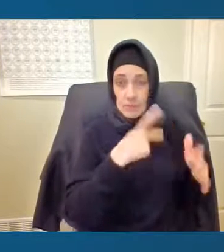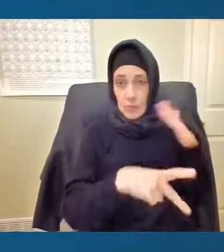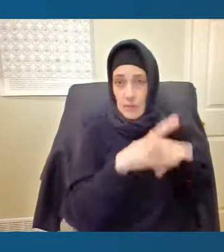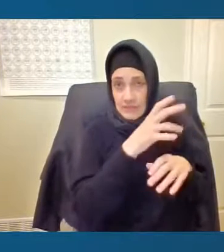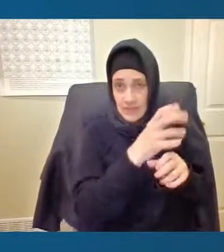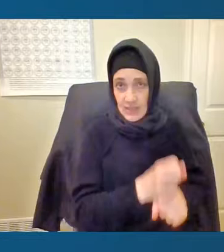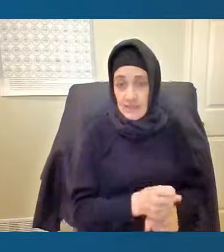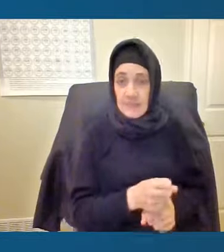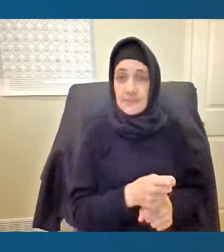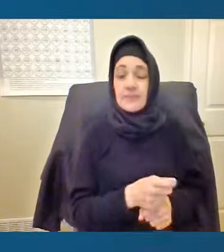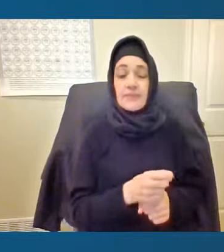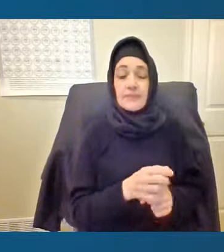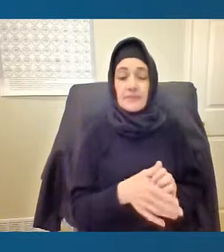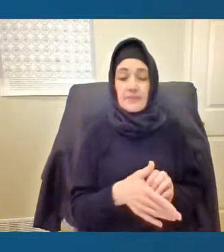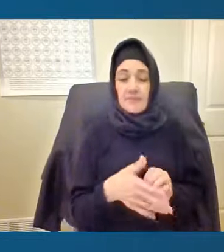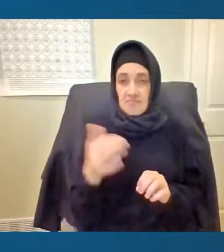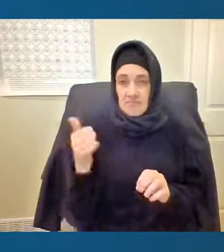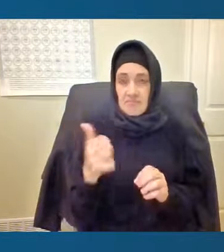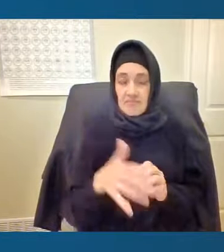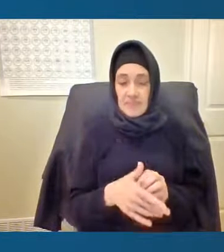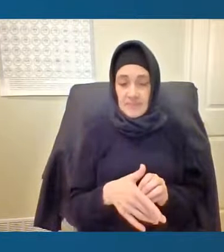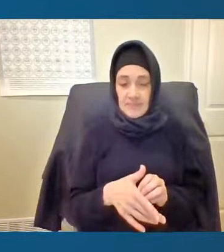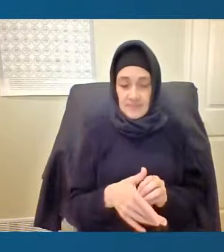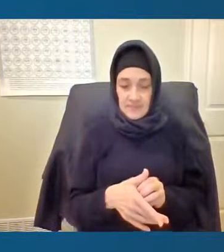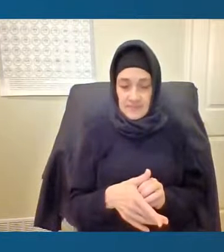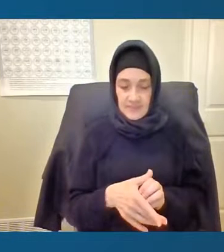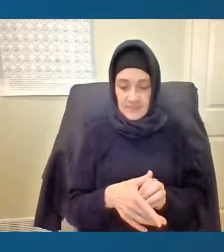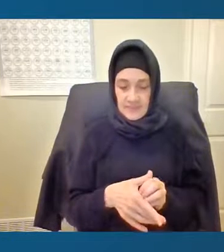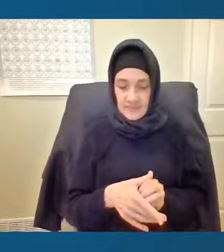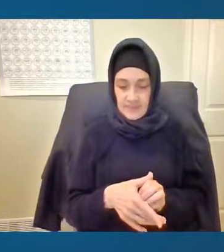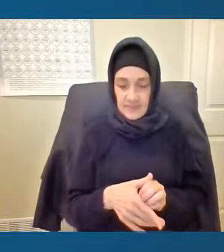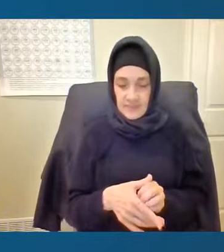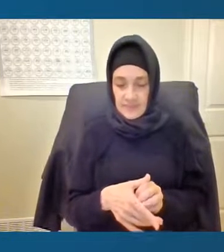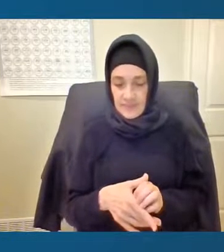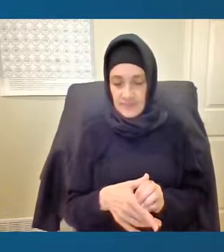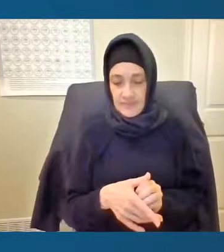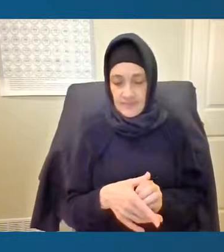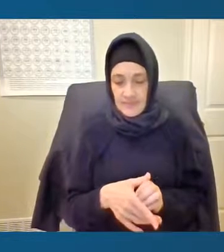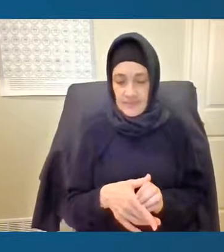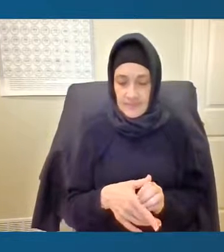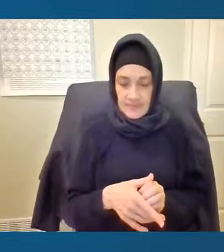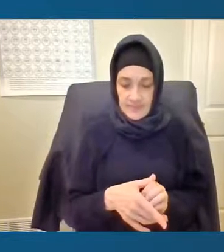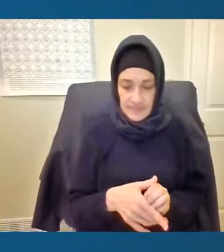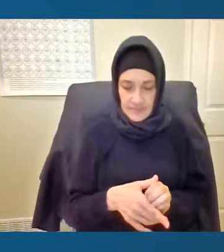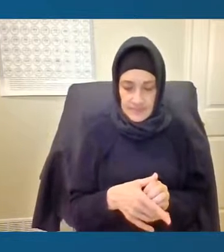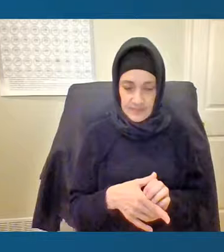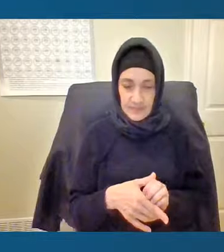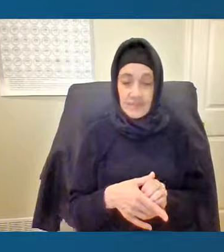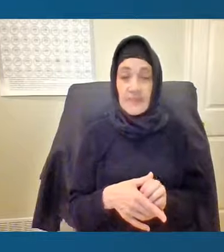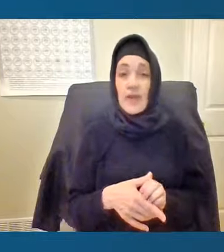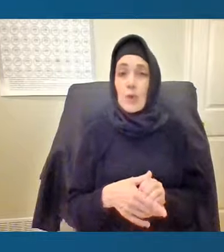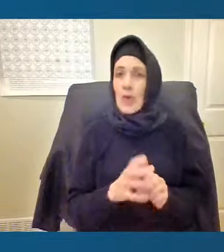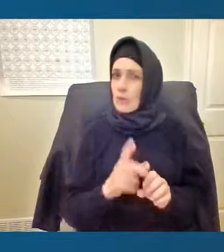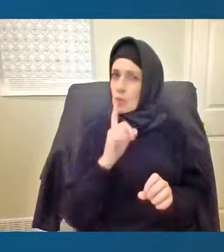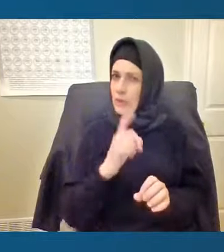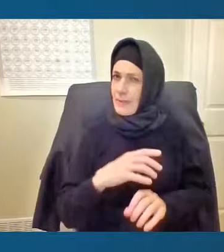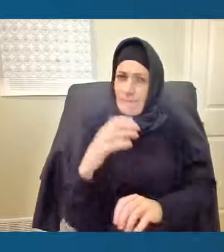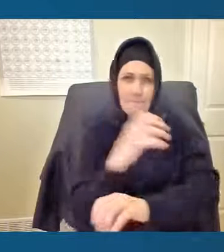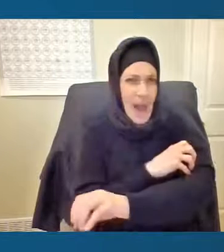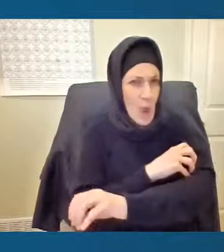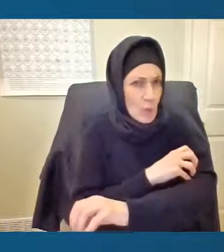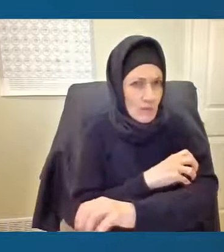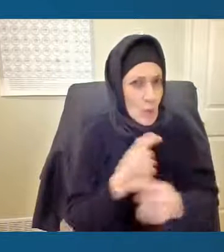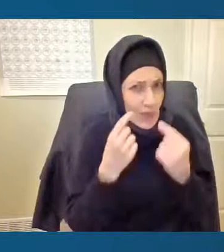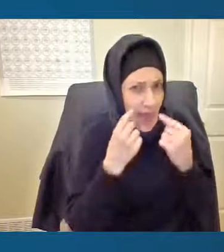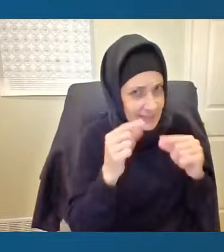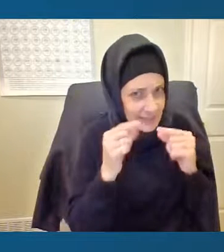لِلَّهِ وَلَا إِلَهَ إِلَّا اللَّهُ وَاللَّهُ أَكْبَرُ أَحَبُّ إِلَيَّ مِمَّا طَلَعَتْ عَلَيْهِ الشَّمْسِ. Very powerful hadith, and they're